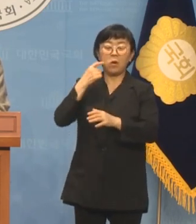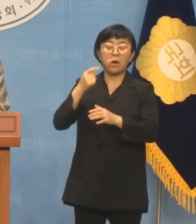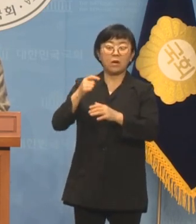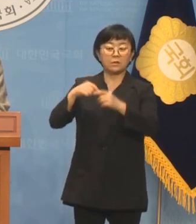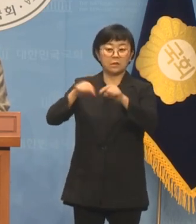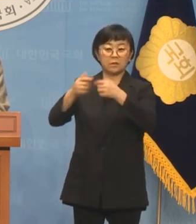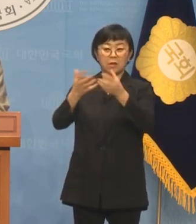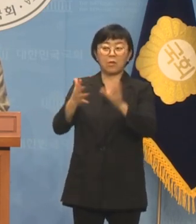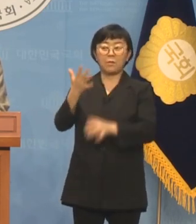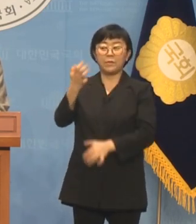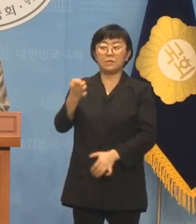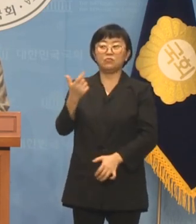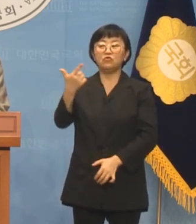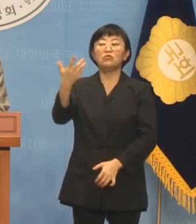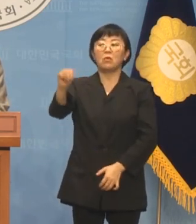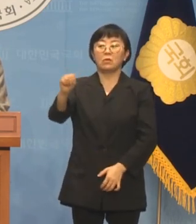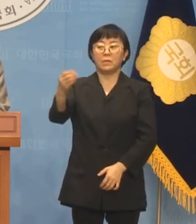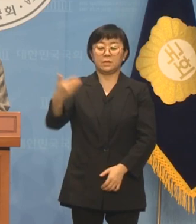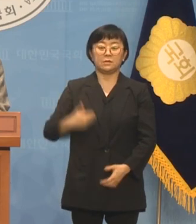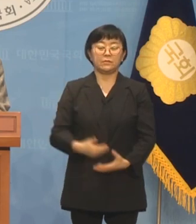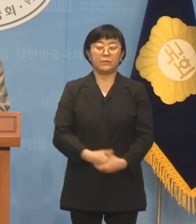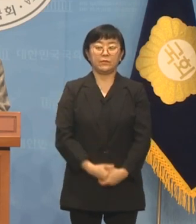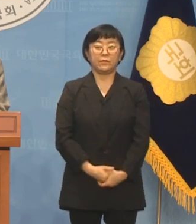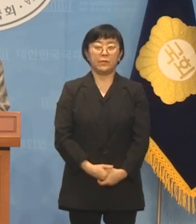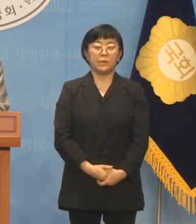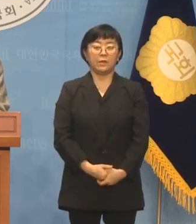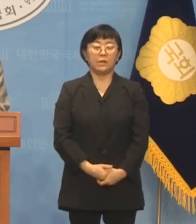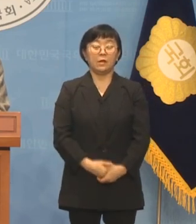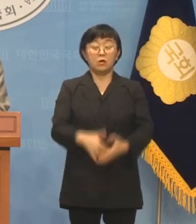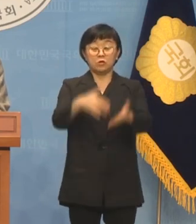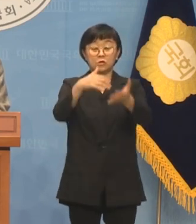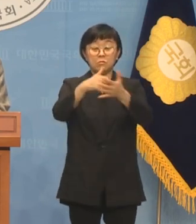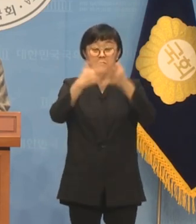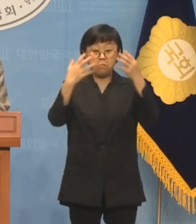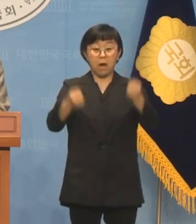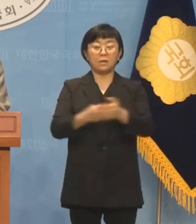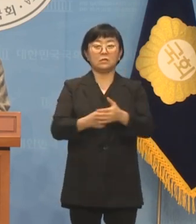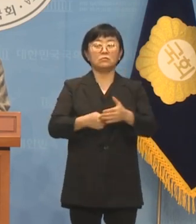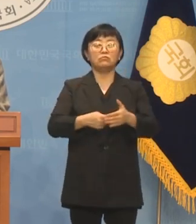위성정당이 86억을 받았습니다. 그